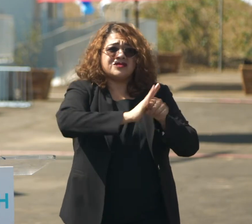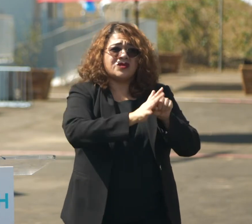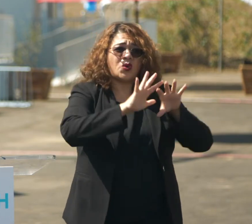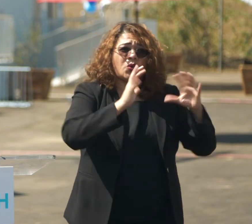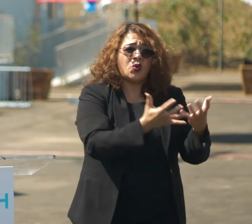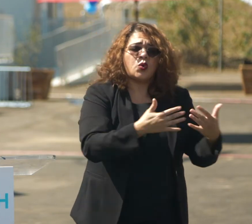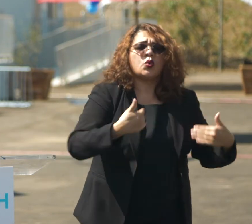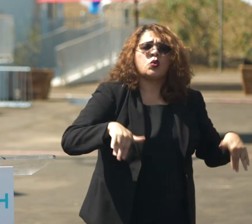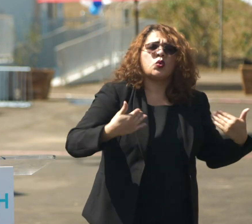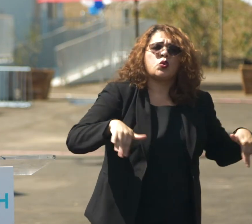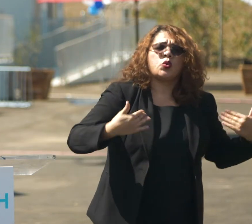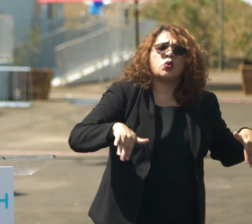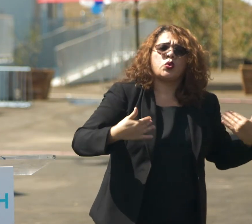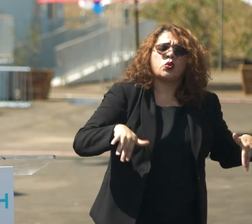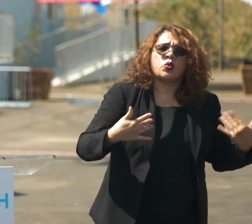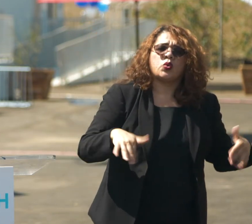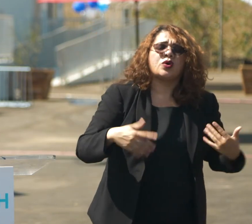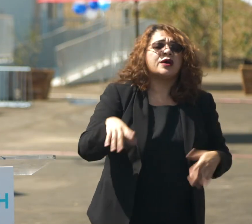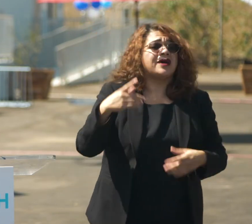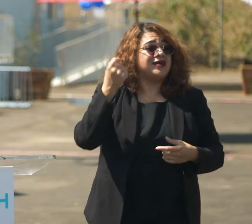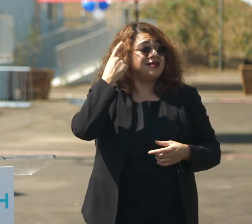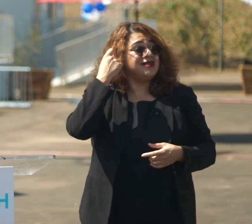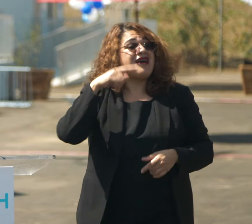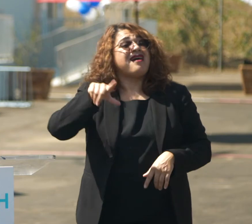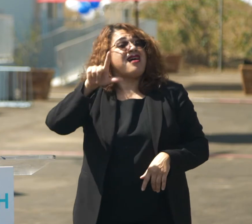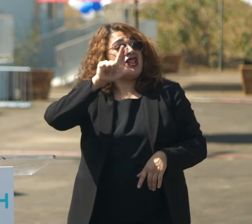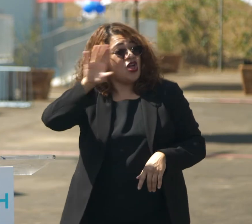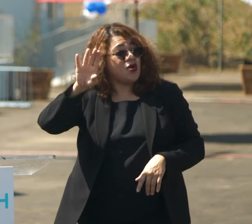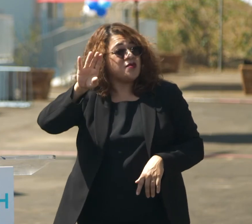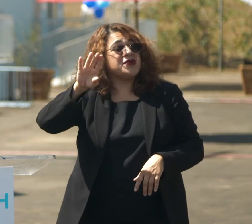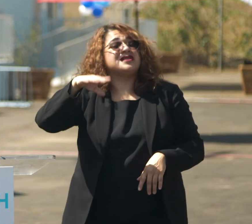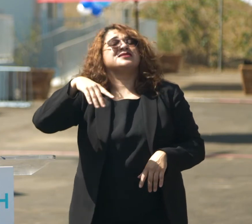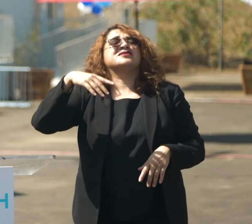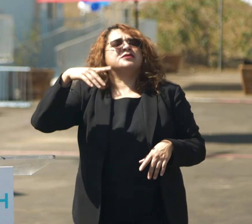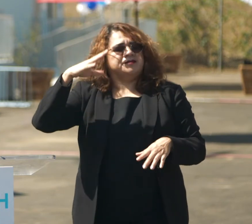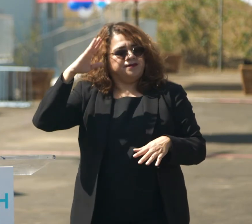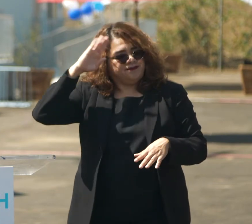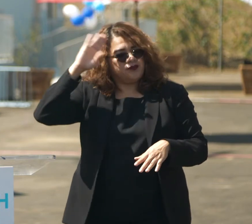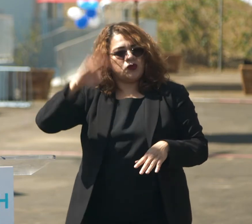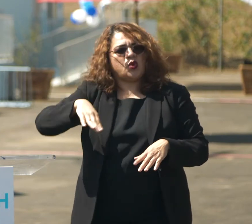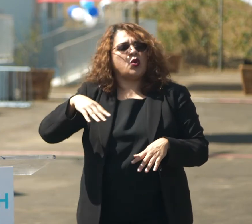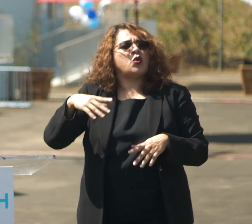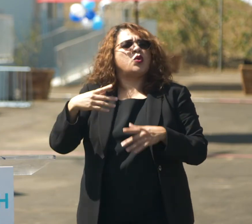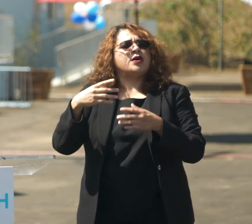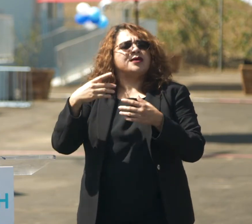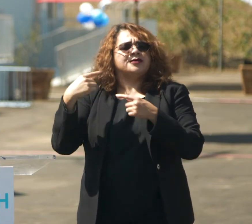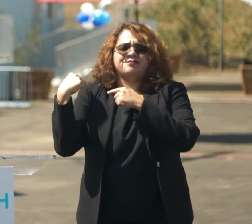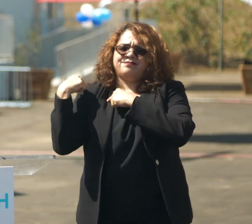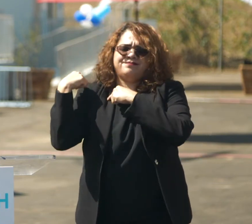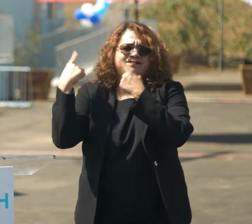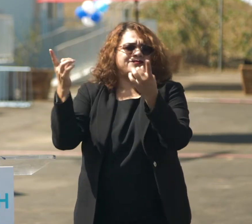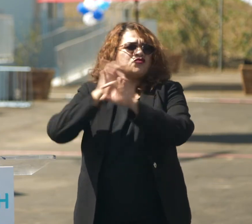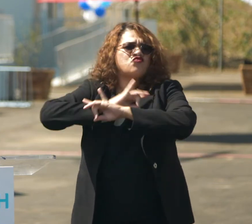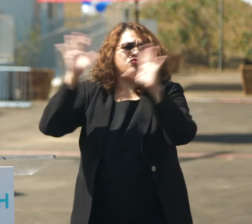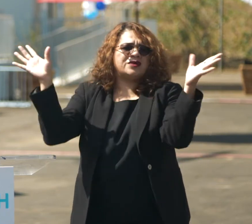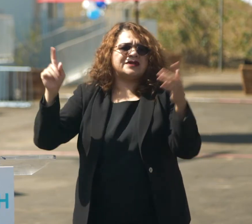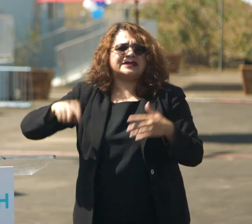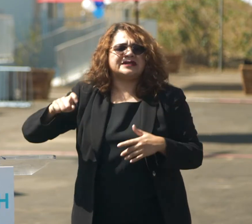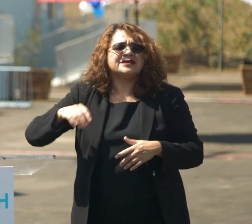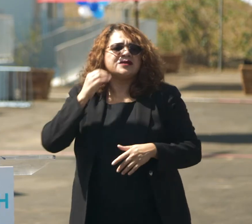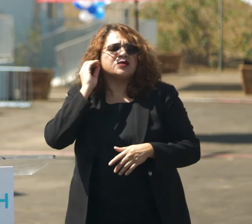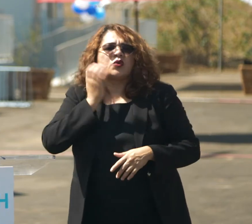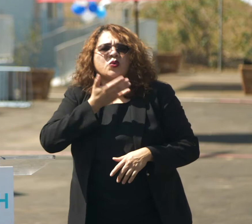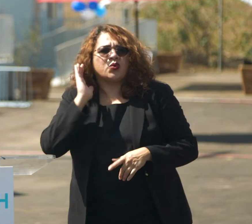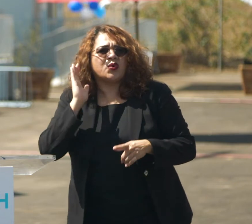de vivienda sigue siendo uno de los mayores desafíos de la ciudad. Antes de esta pandemia, no había un problema mayor